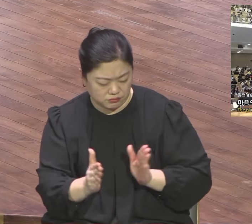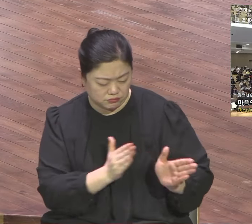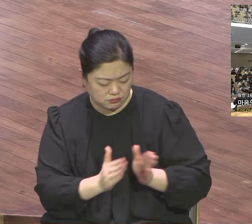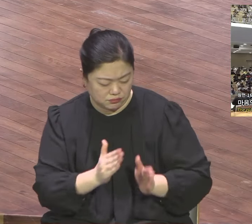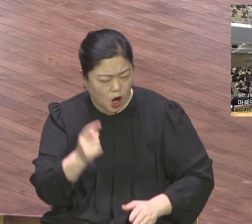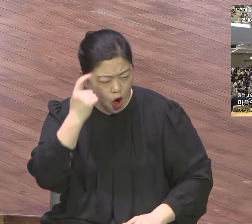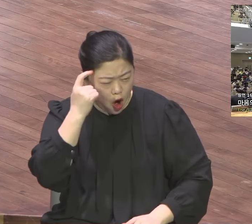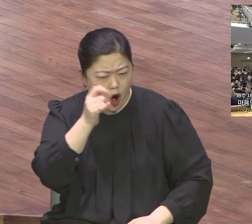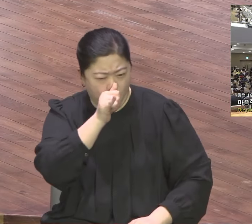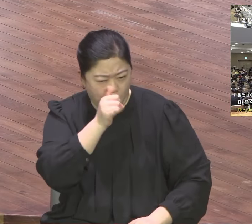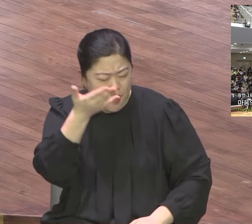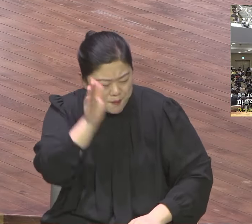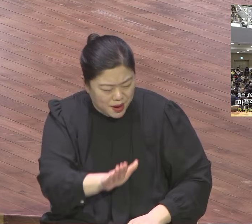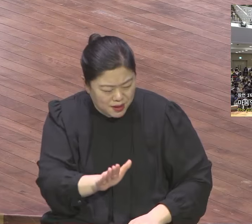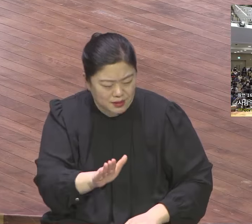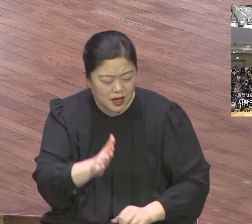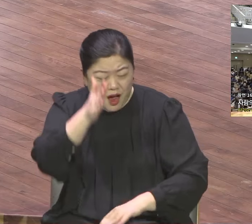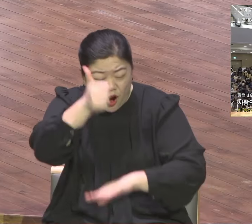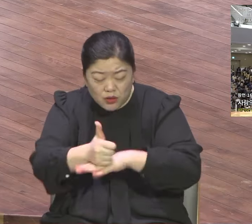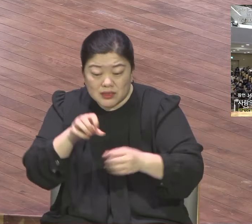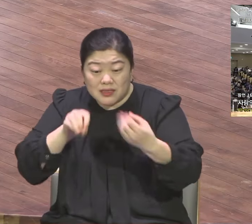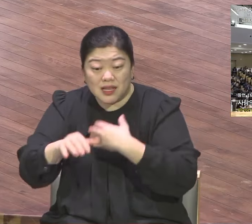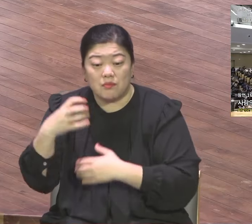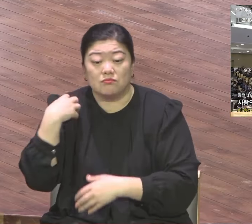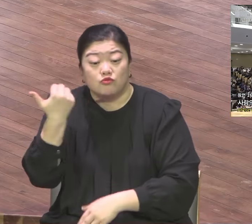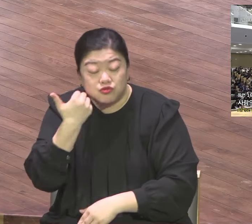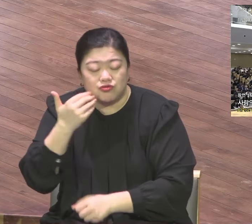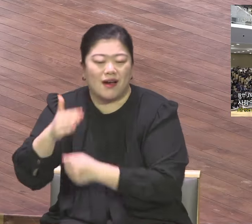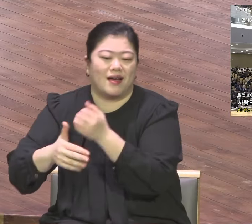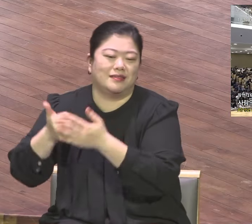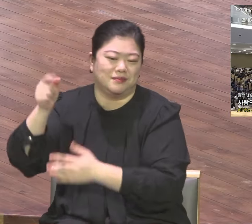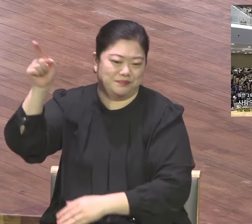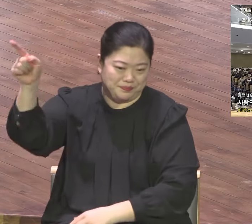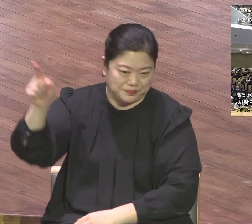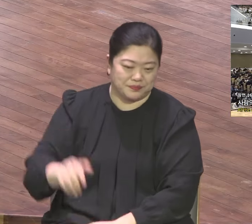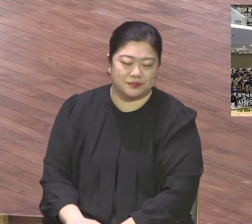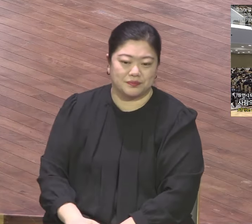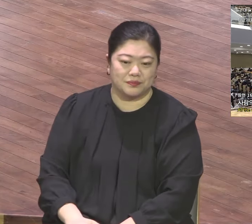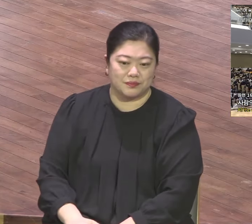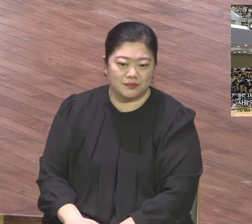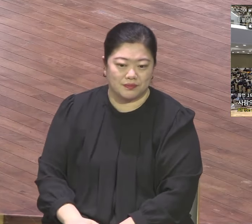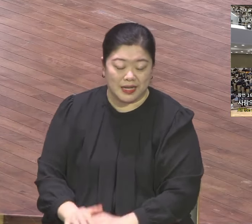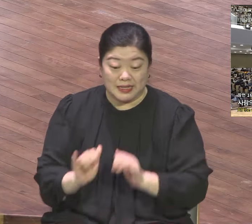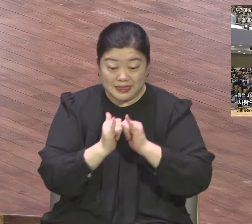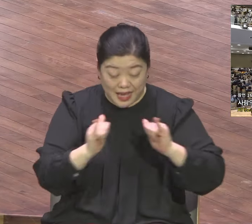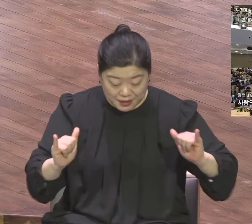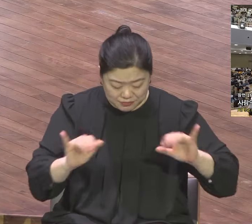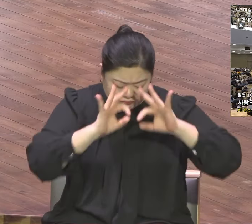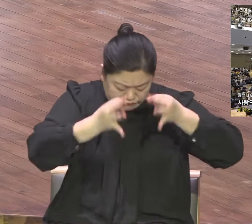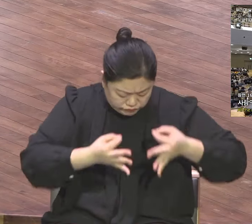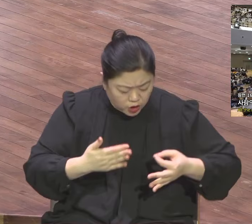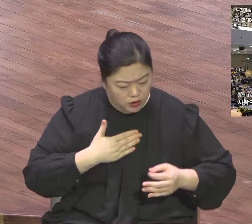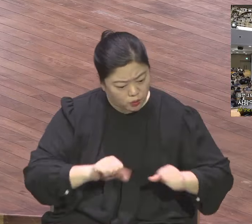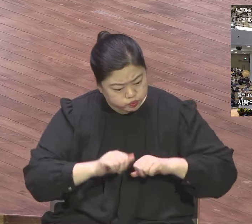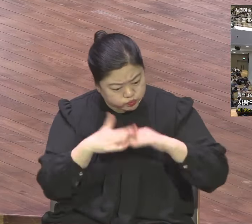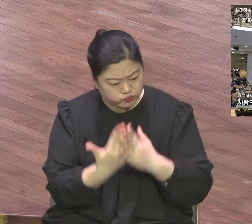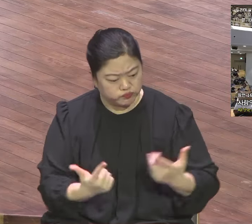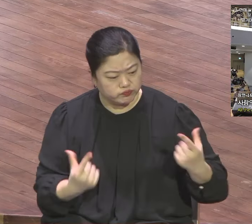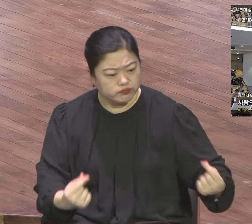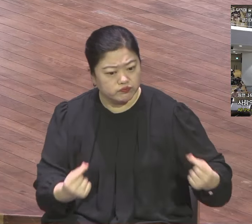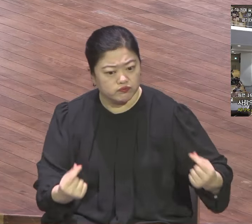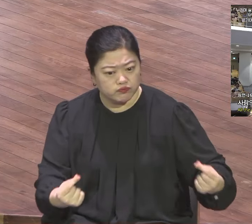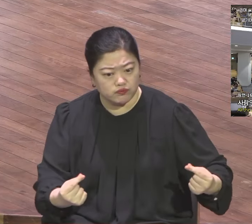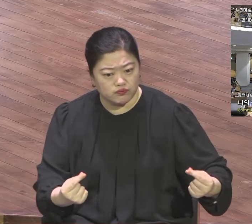응답은 여호와께로부터 나오느니라. 사람의 행위가 자기 보기에는 모두 깨끗하여도 여호와는